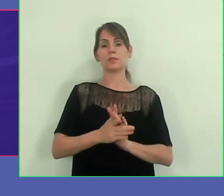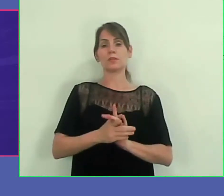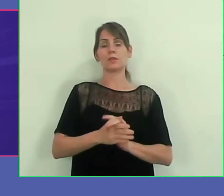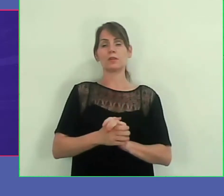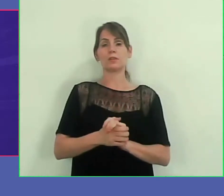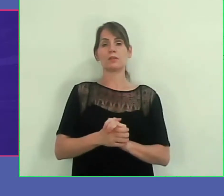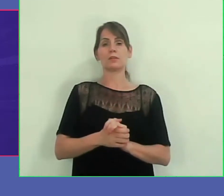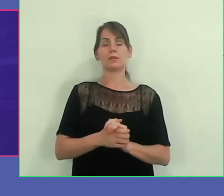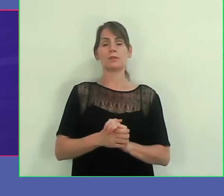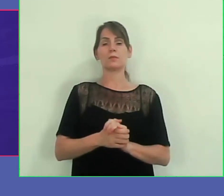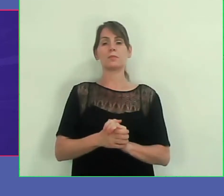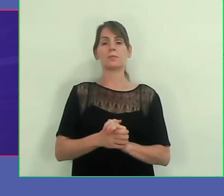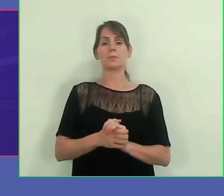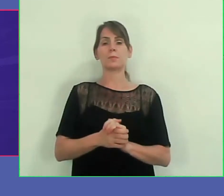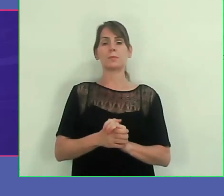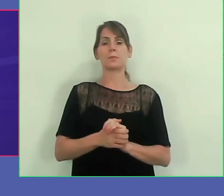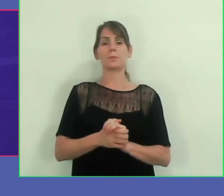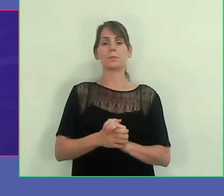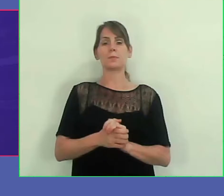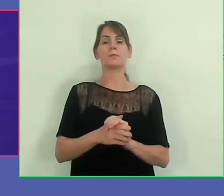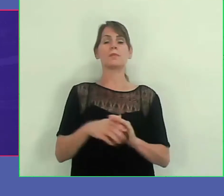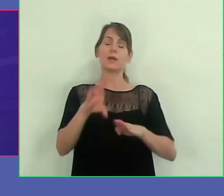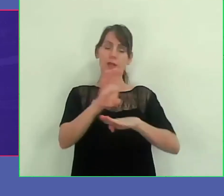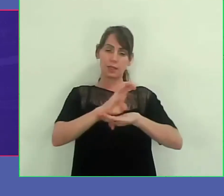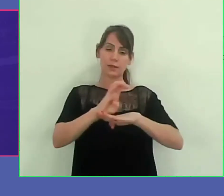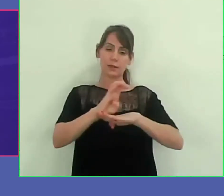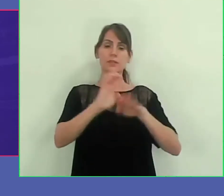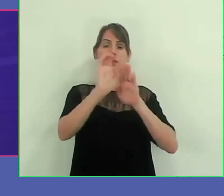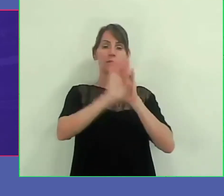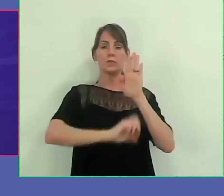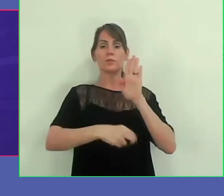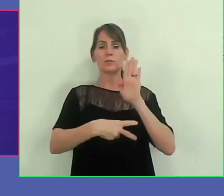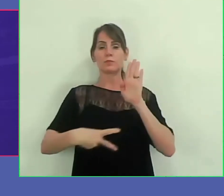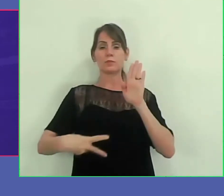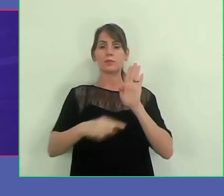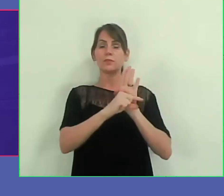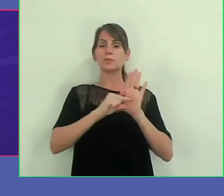Efésios 2, né? No versículo